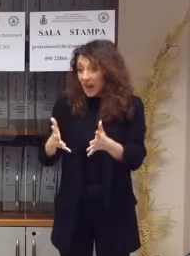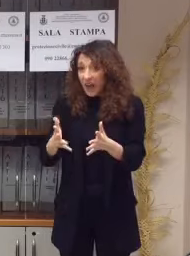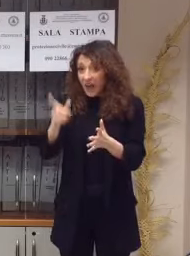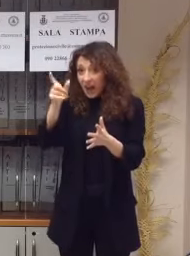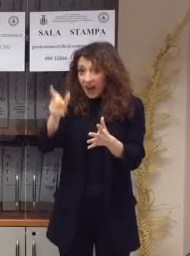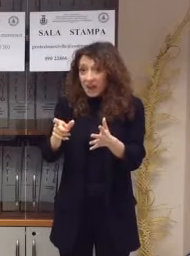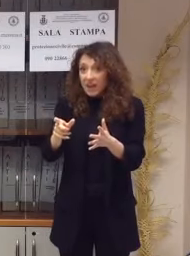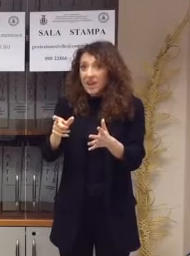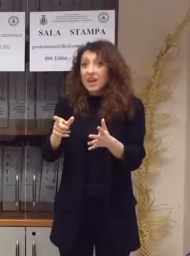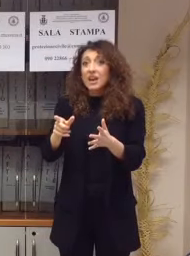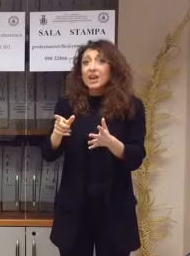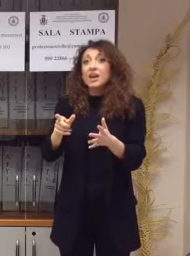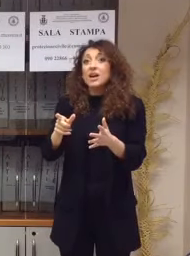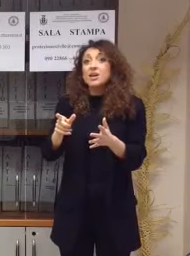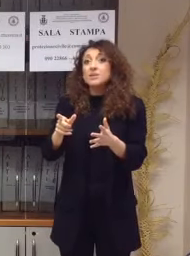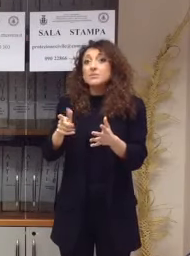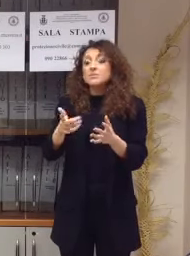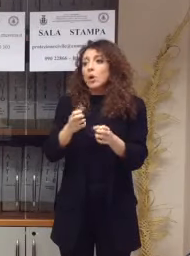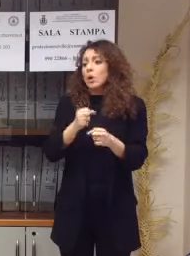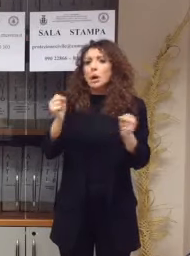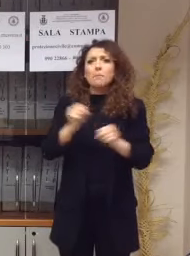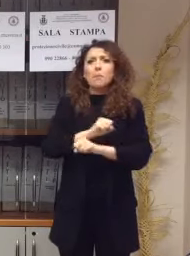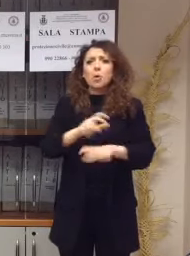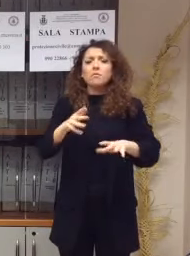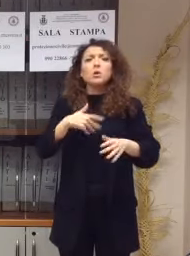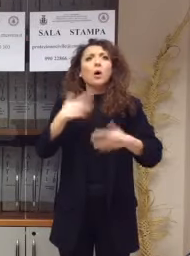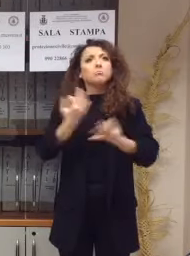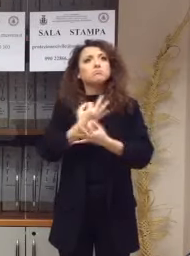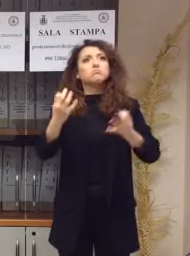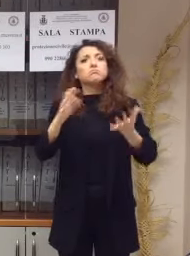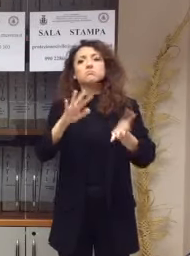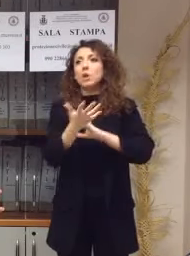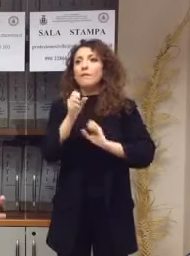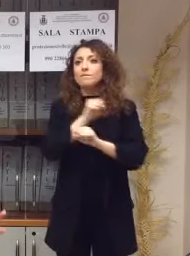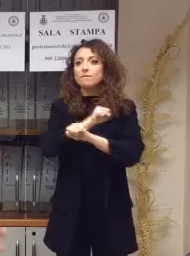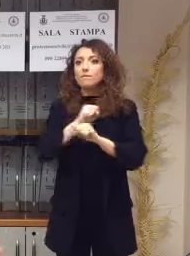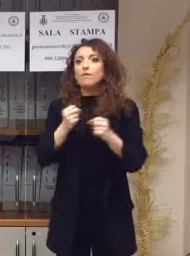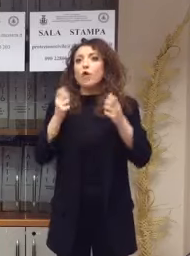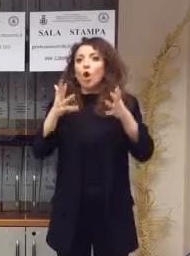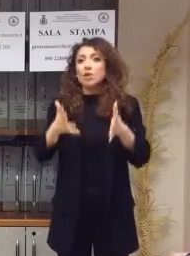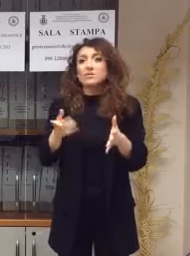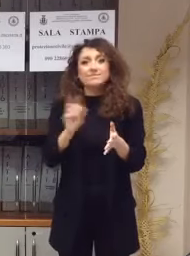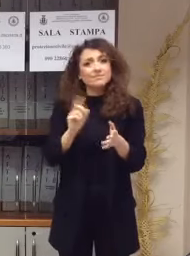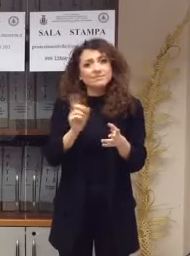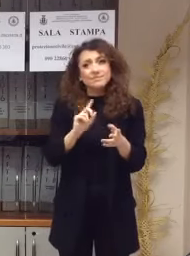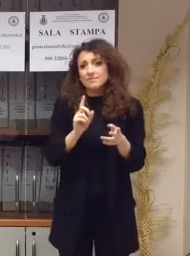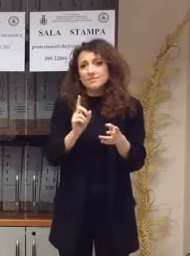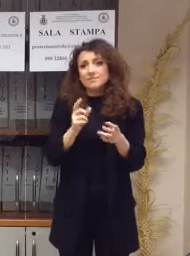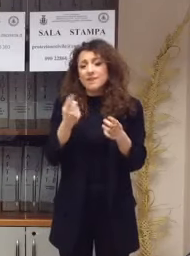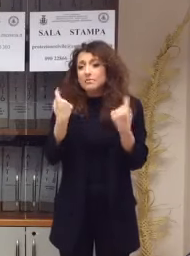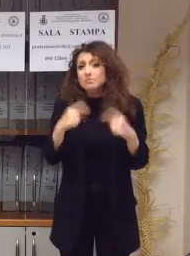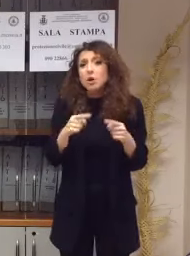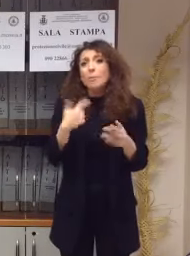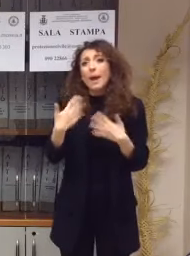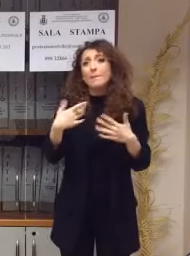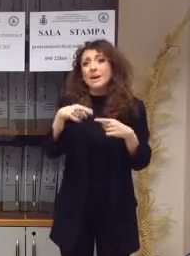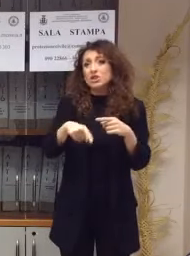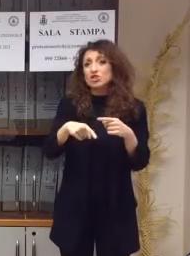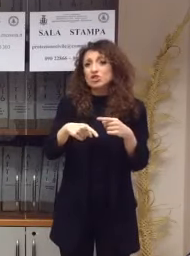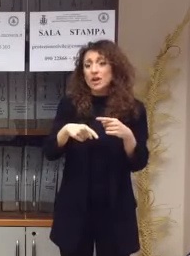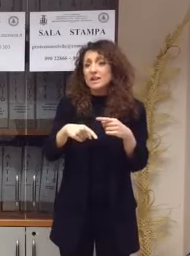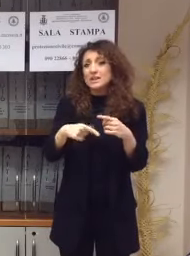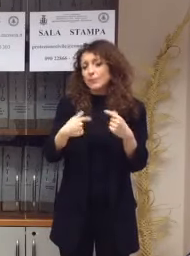spirito di nobiltà, all'improvviso si alza e si mette a disposizione, soprattutto in questo tipo di emergenza. Quindi noi vi diciamo grazie,